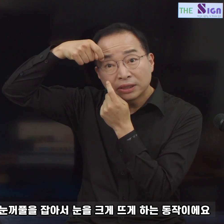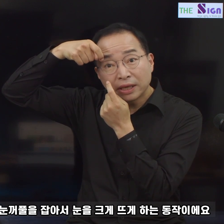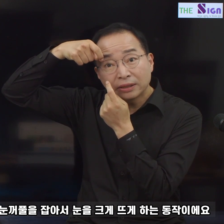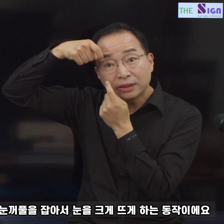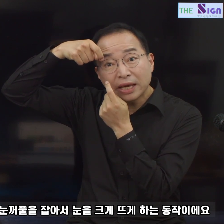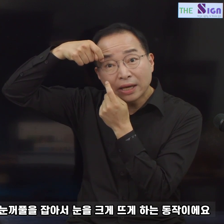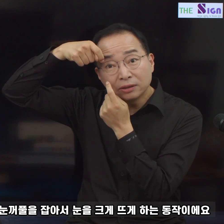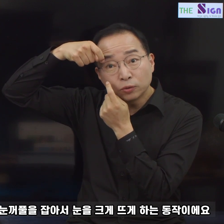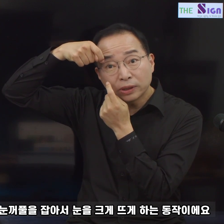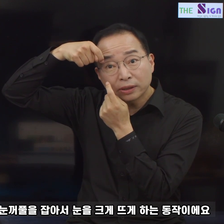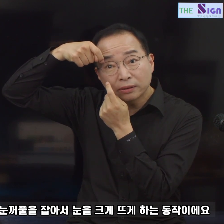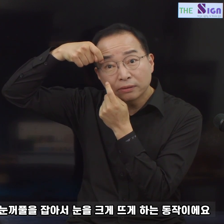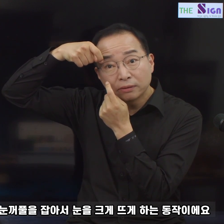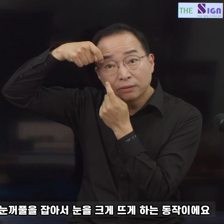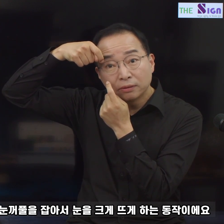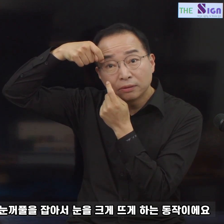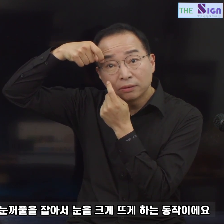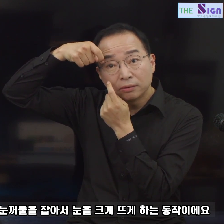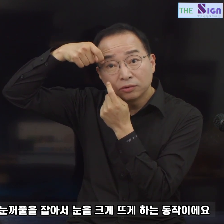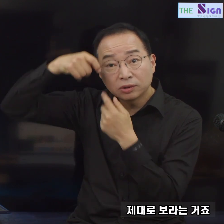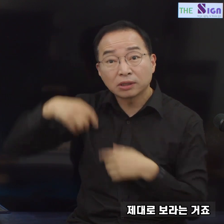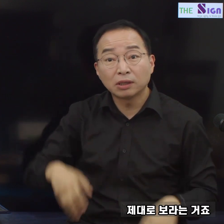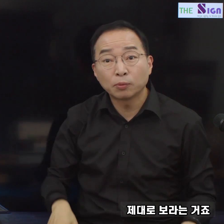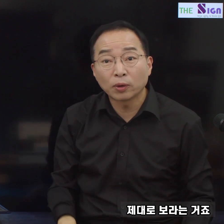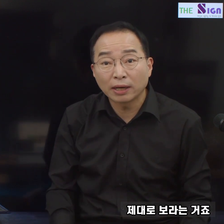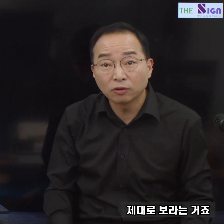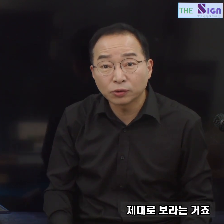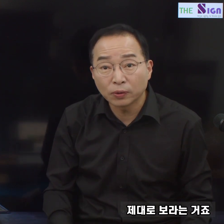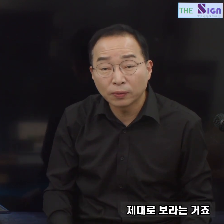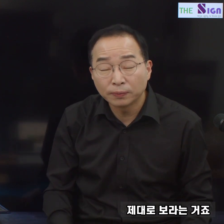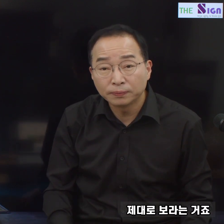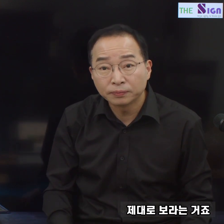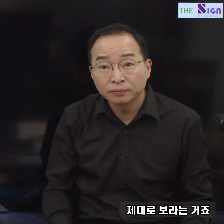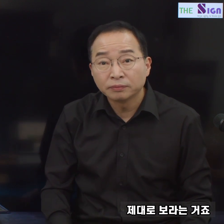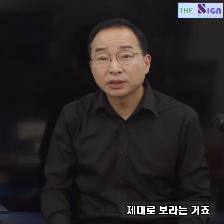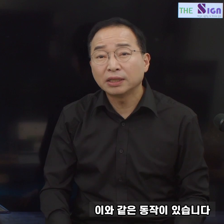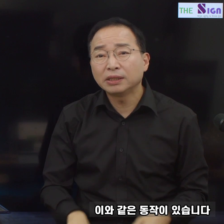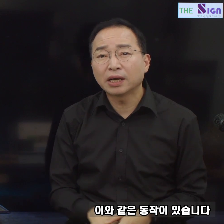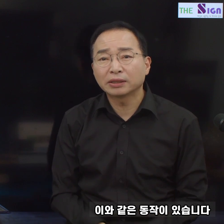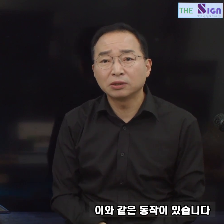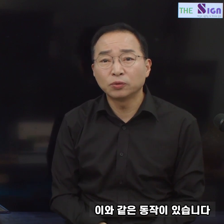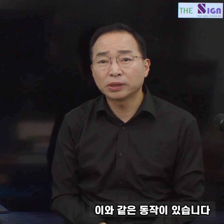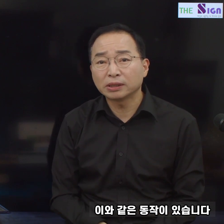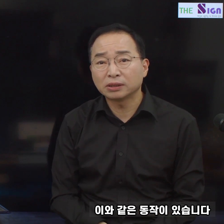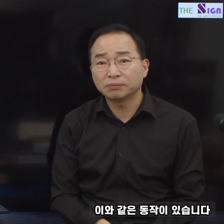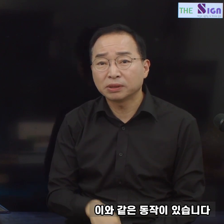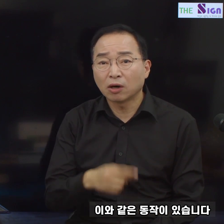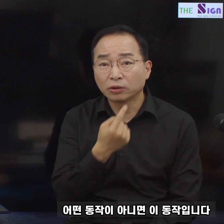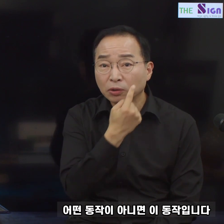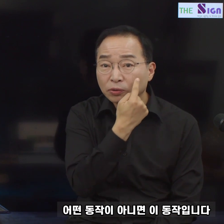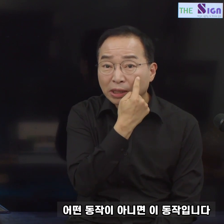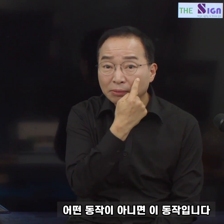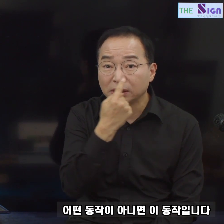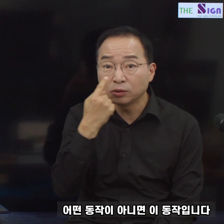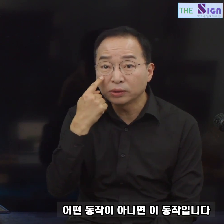크게 뜨게 하는 동작이에요. 제대로 보라는 거죠. 자, 이와 같은 동작이 있습니다. 어떤 동작이냐면 이